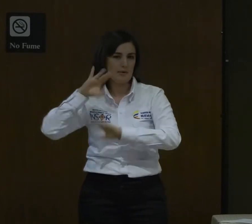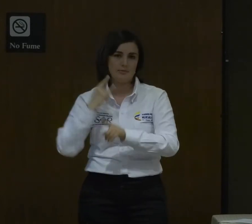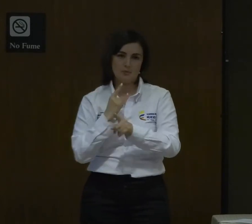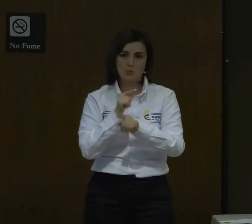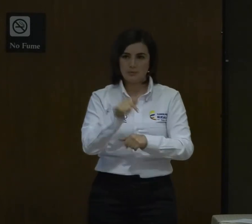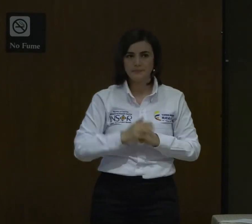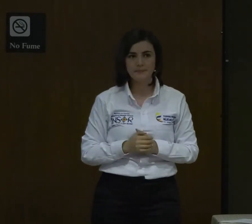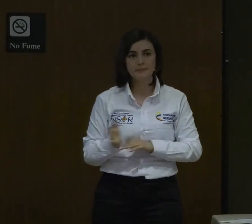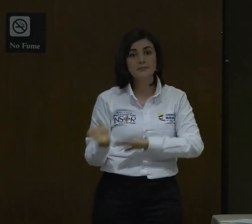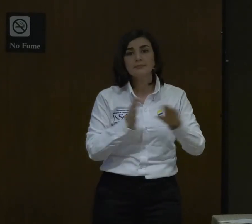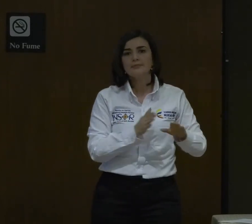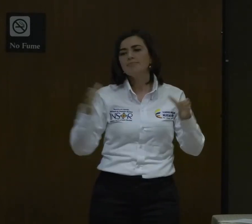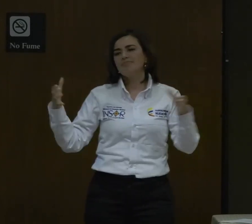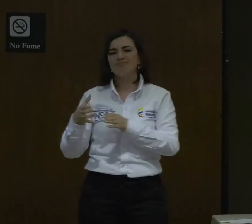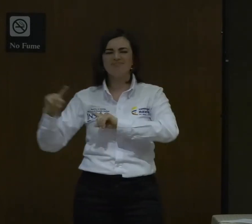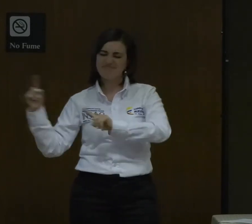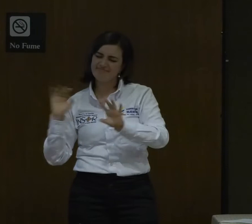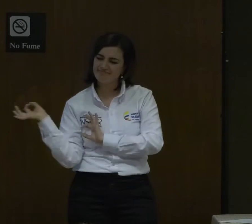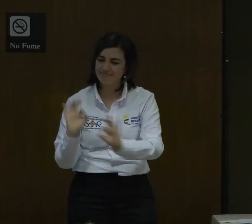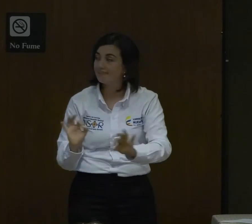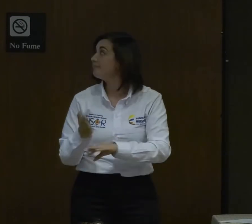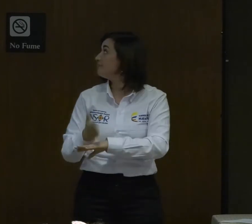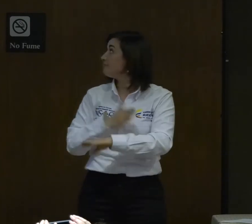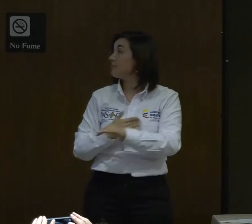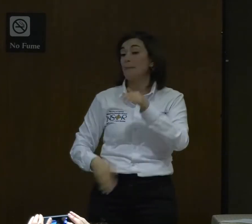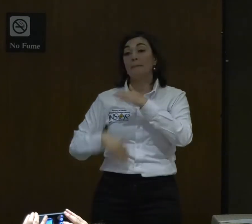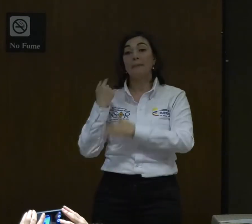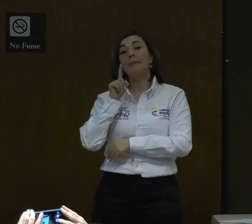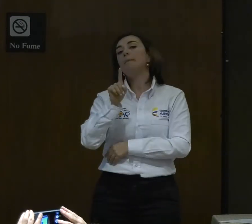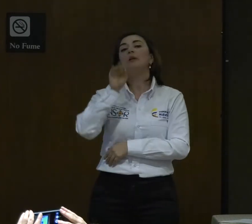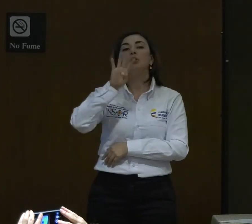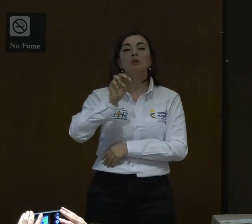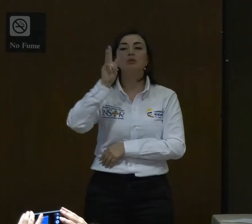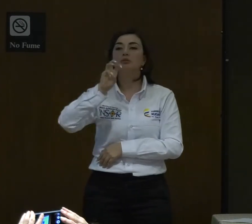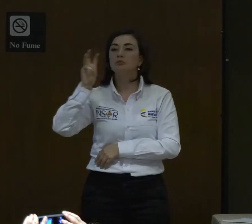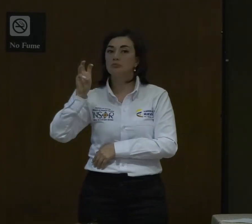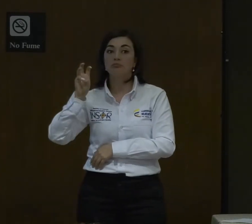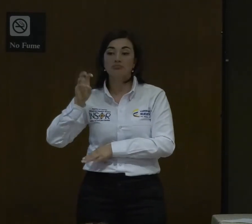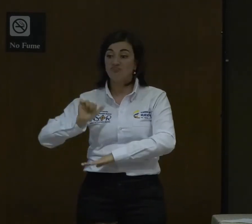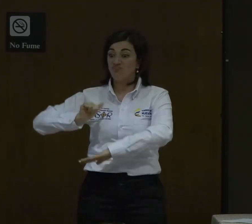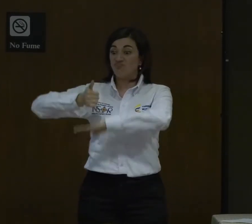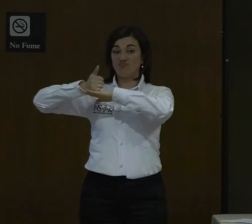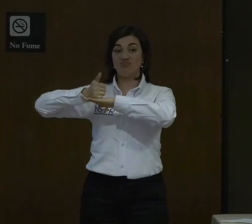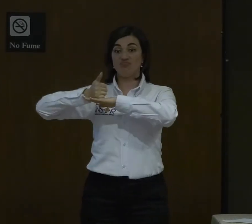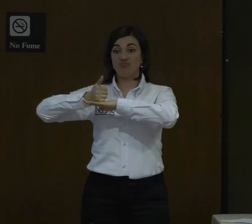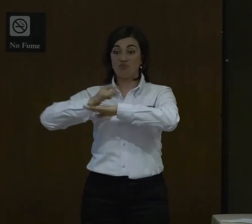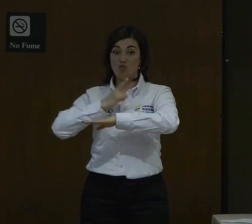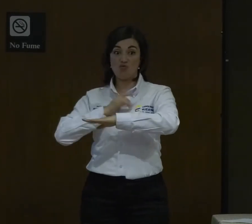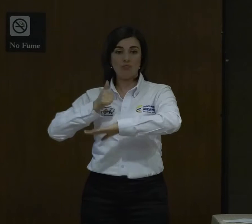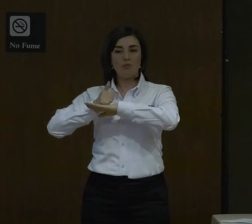Bien, en cuanto a la administración de la universidad, a partir de 1988 todos los rectores de la universidad han sido